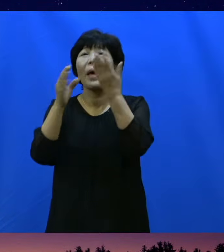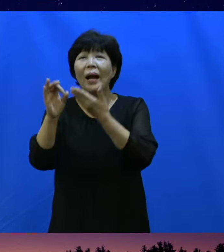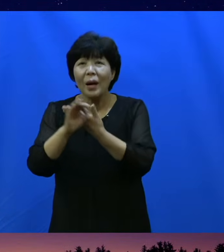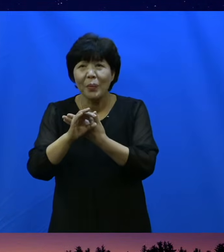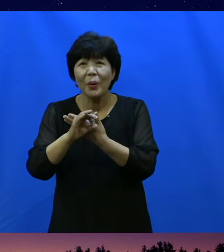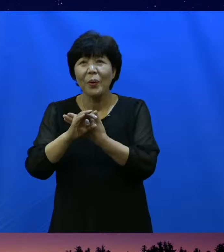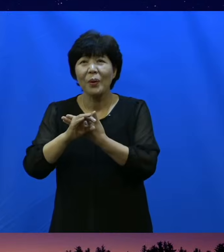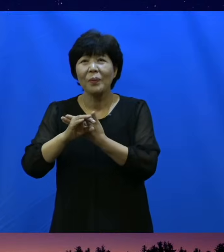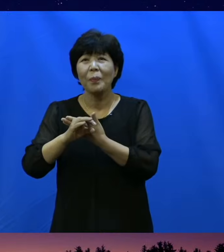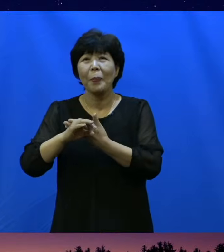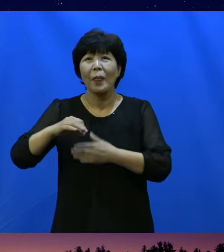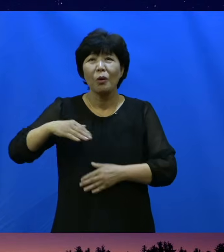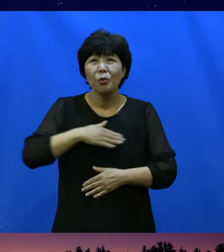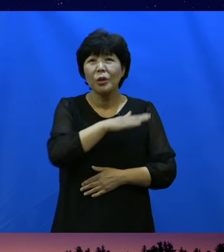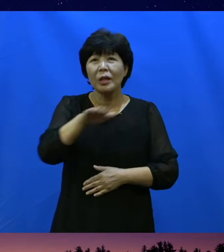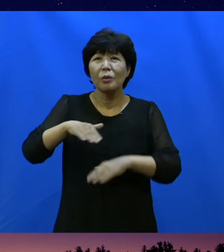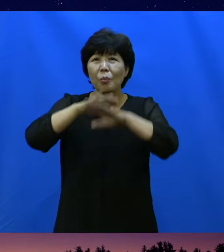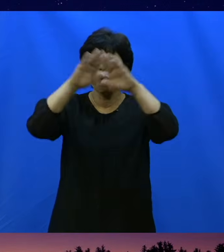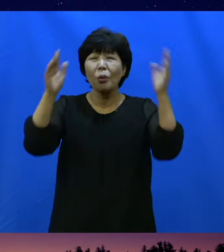깨끗하게 하실 것이요.